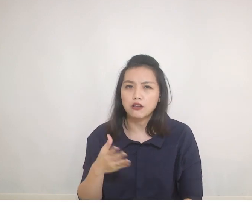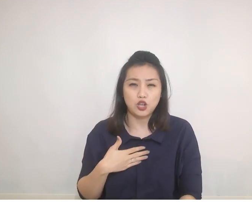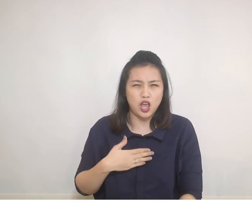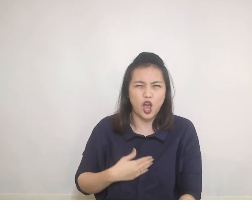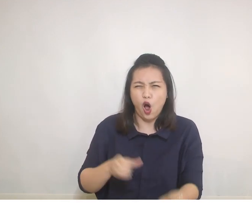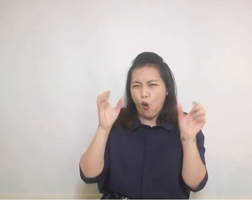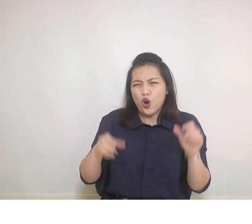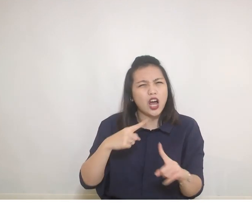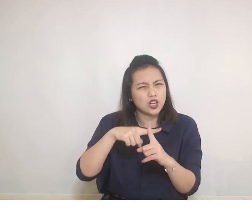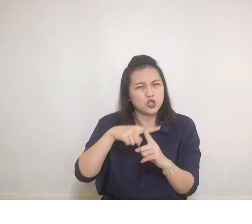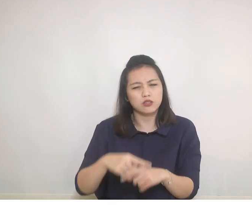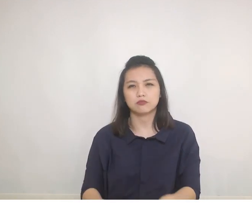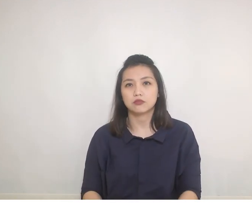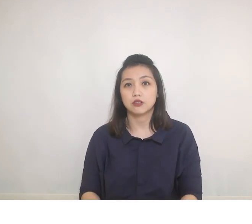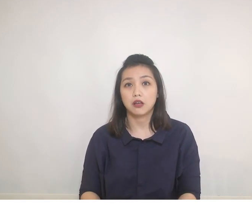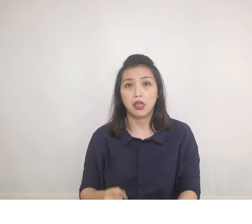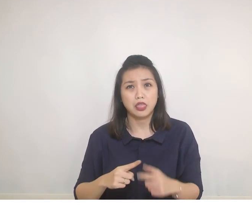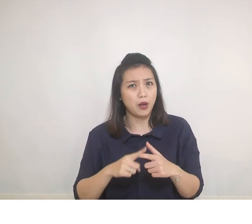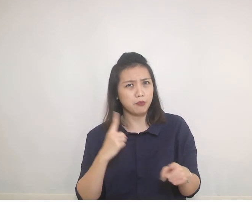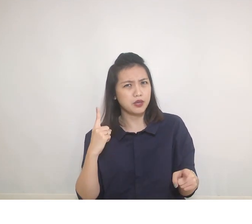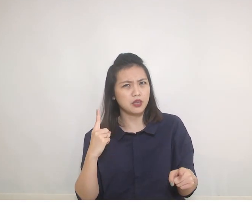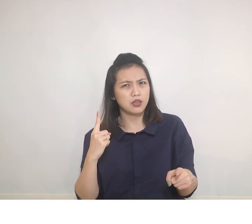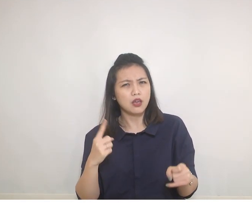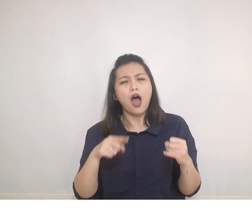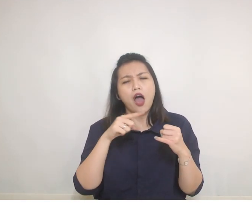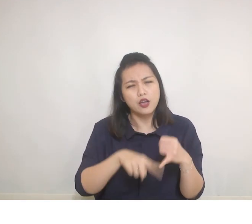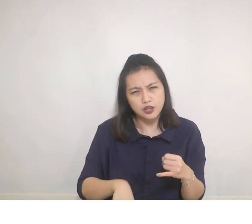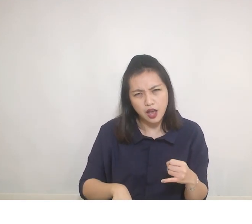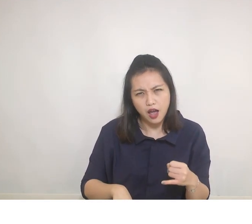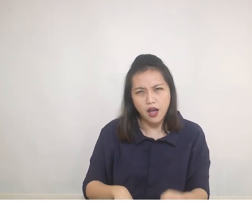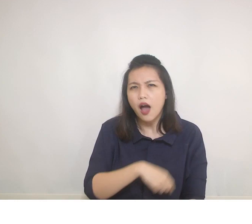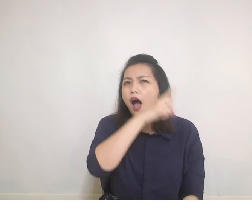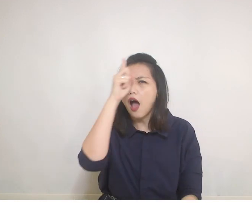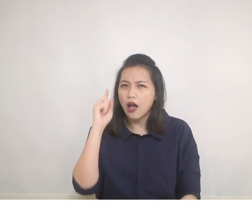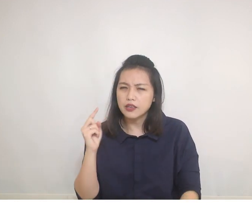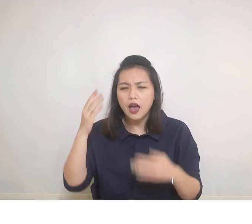hidupnya untuk uang. Di sini dijelaskan,